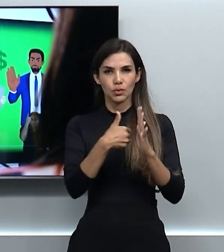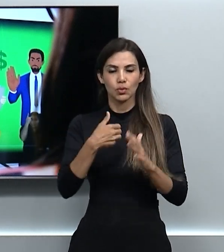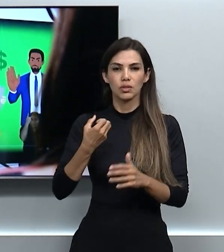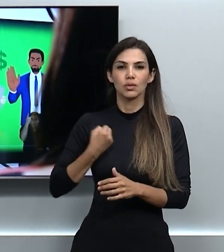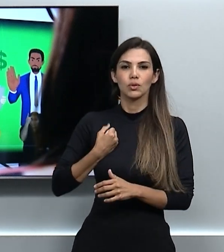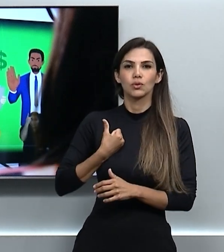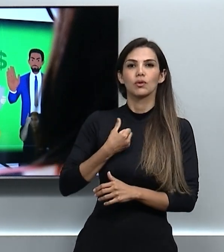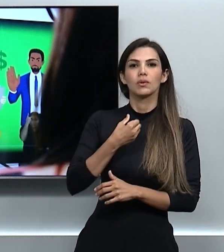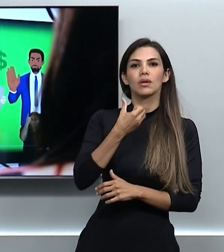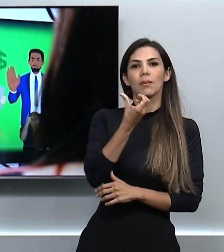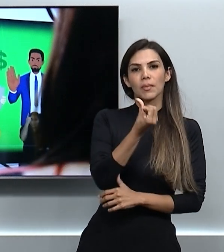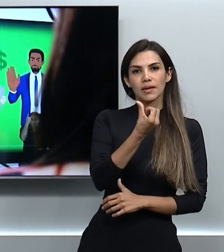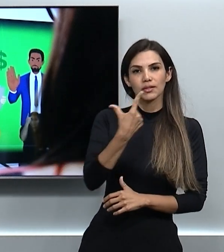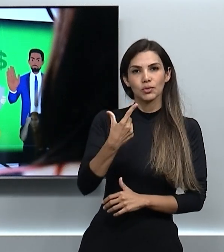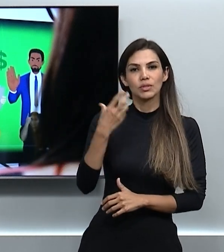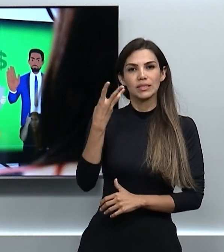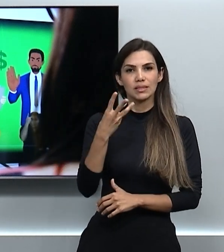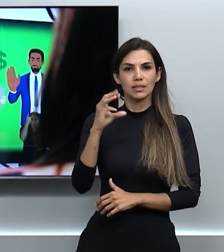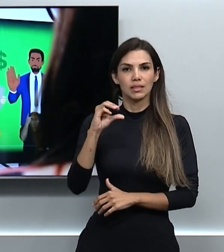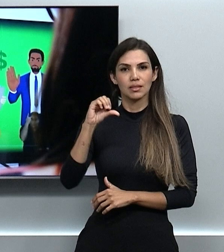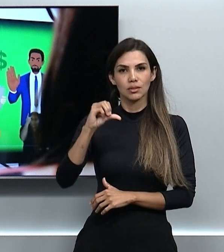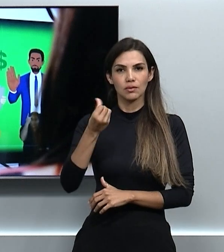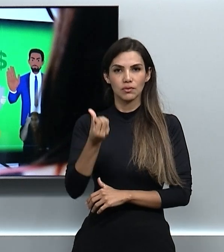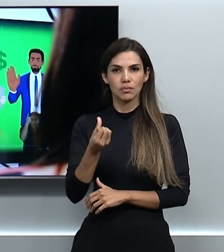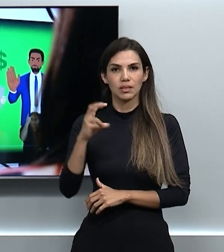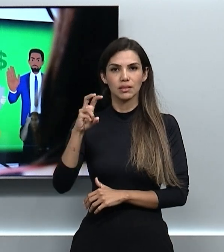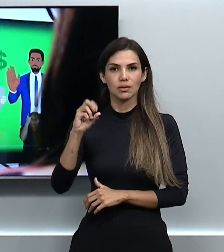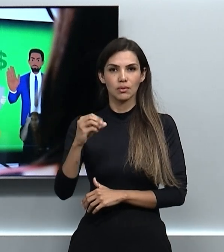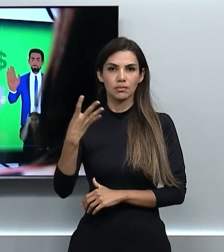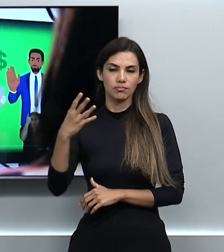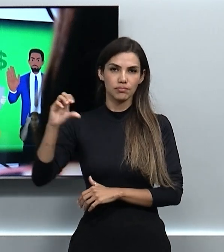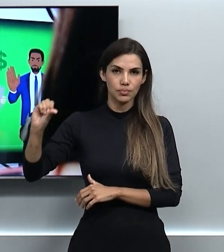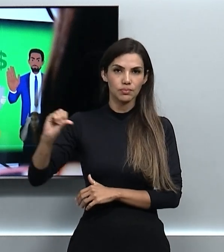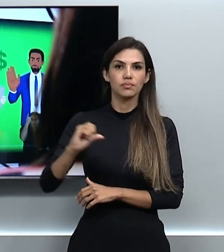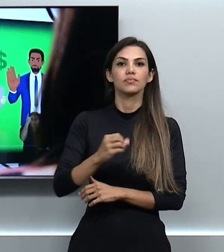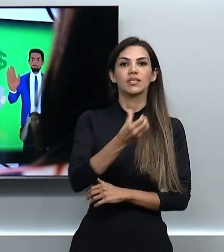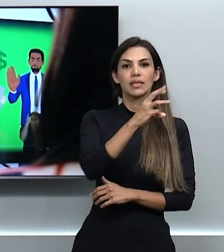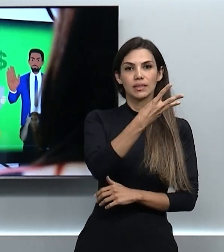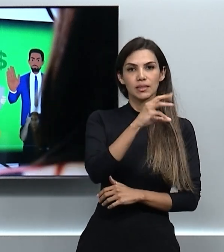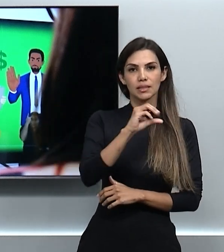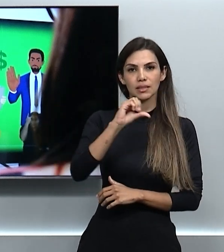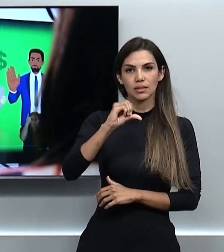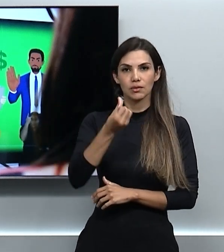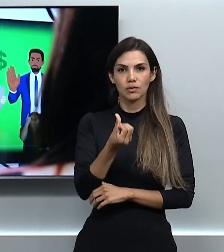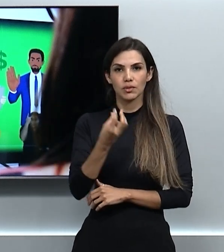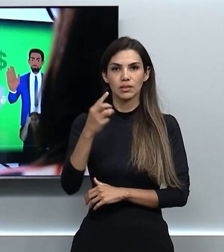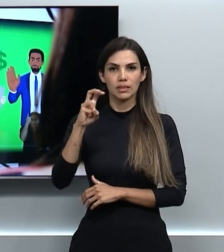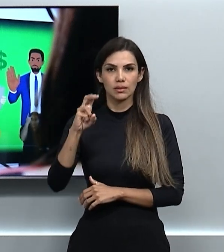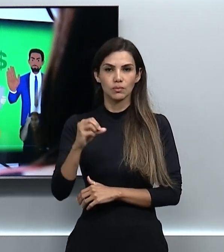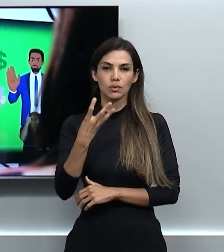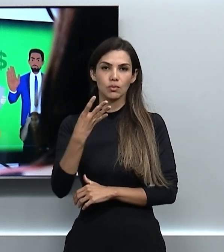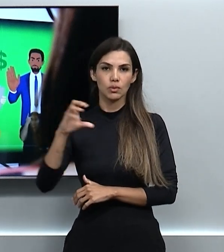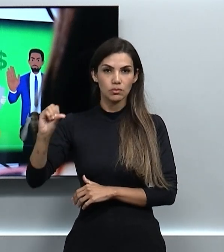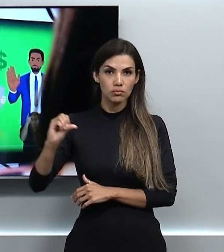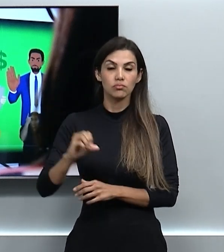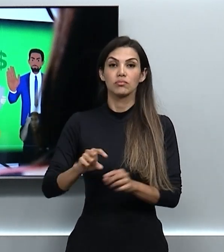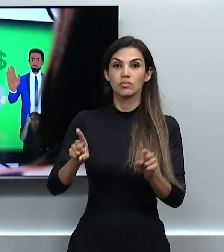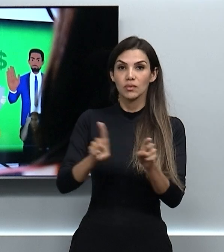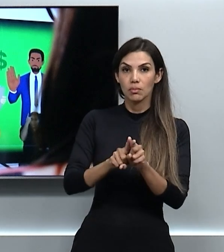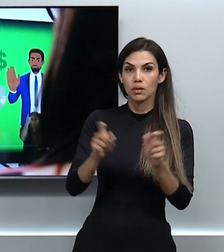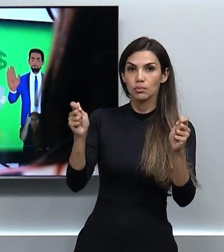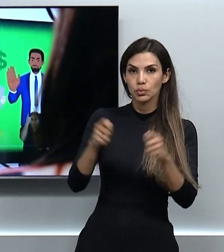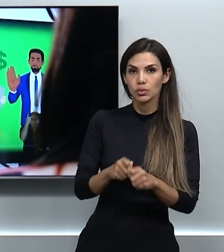62 30 96 50 49, 30 96 50 49. Outras formas rápidas